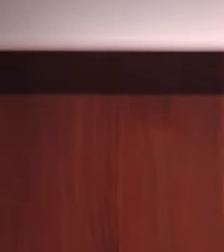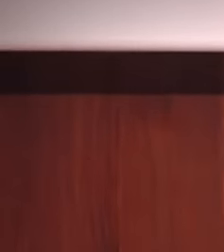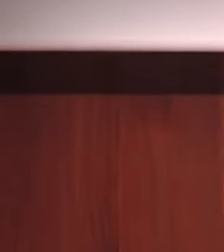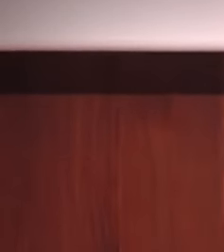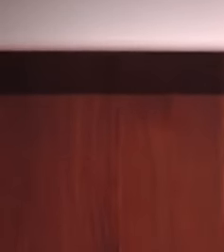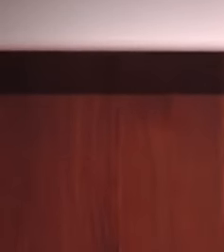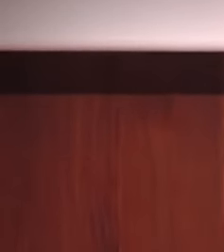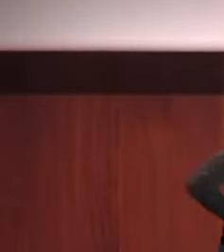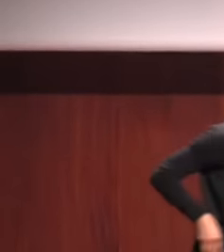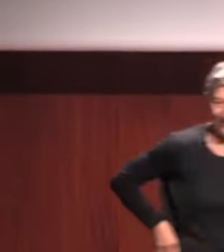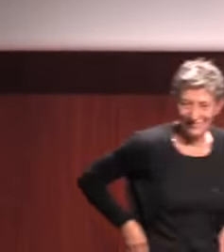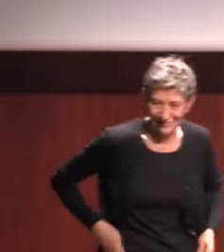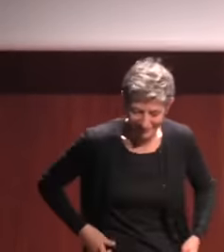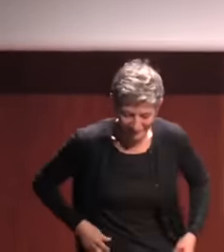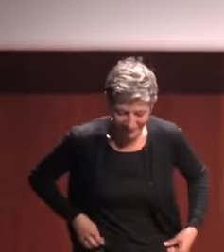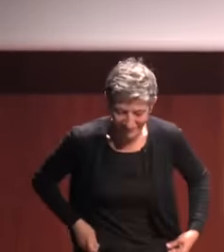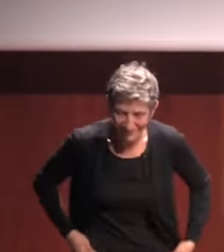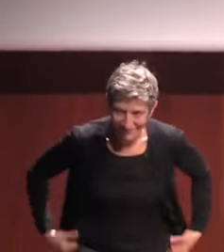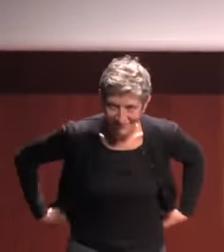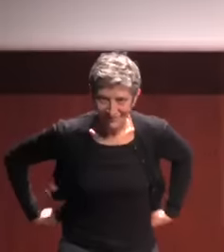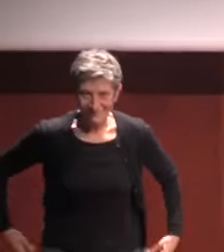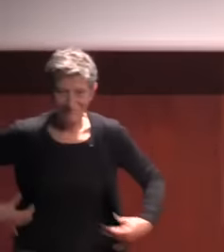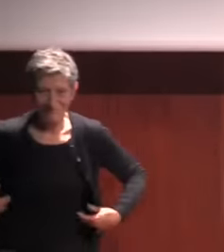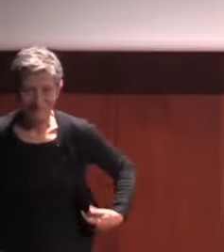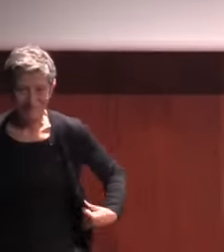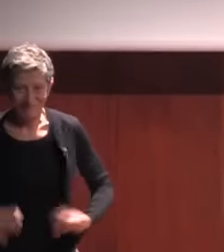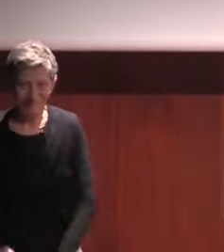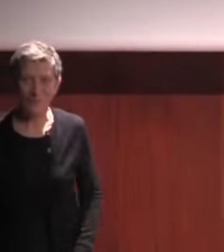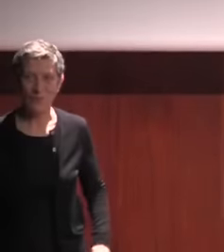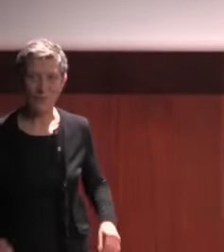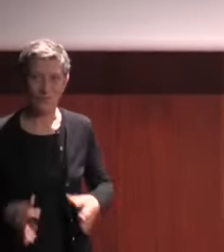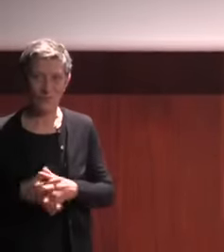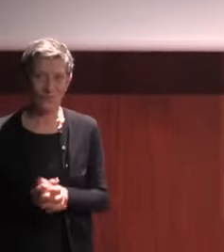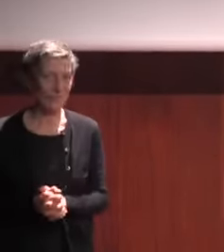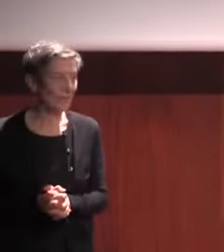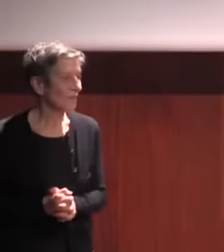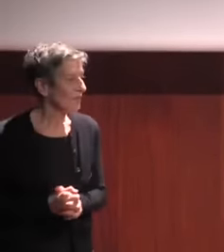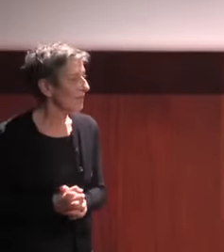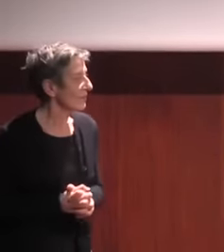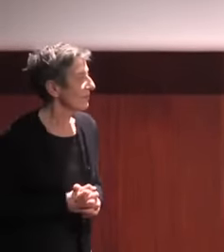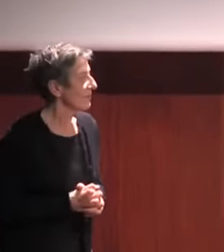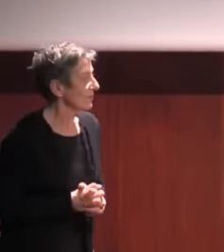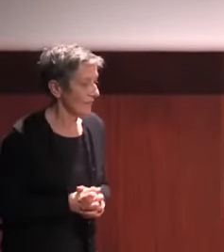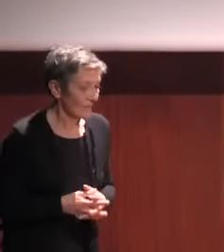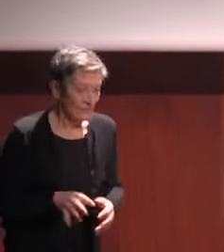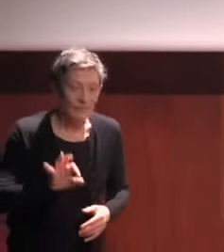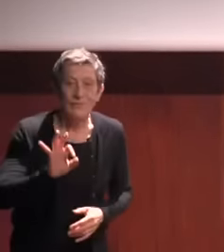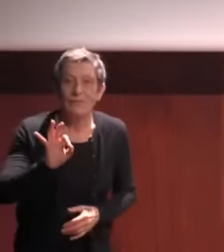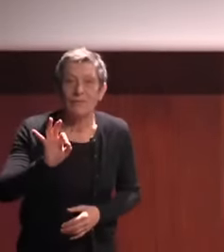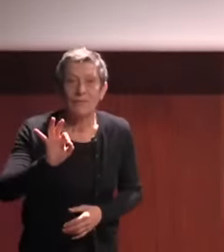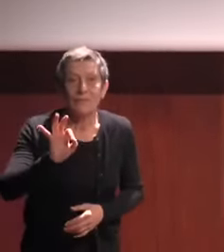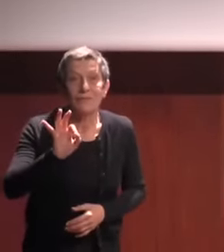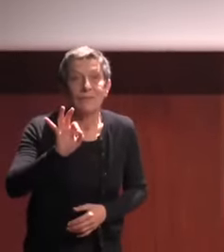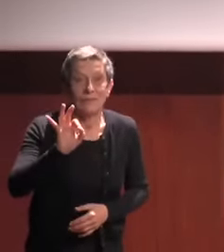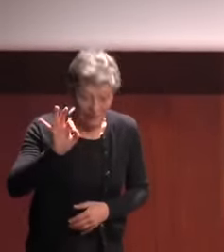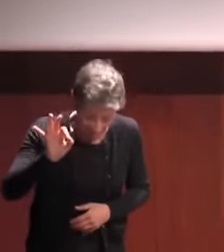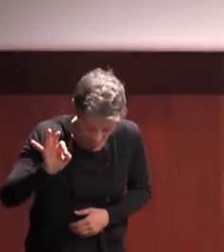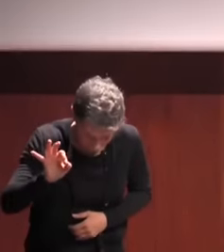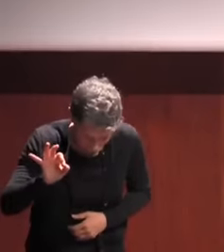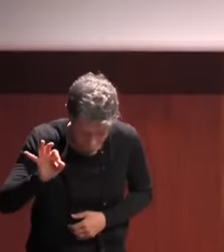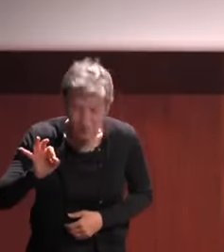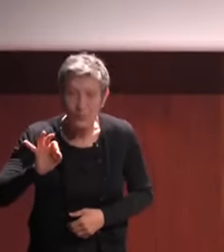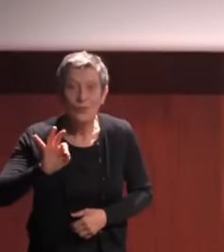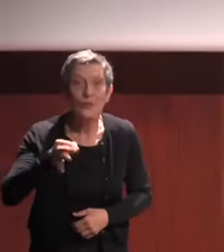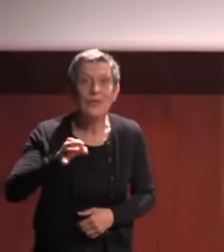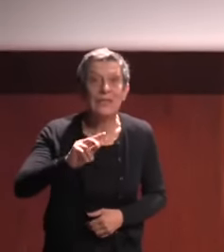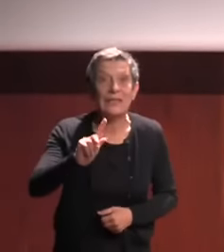Alors, oui, Bien sûr, je suis, j'ai pas parlé